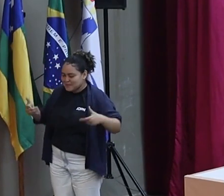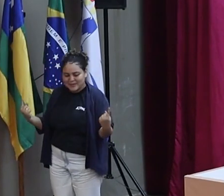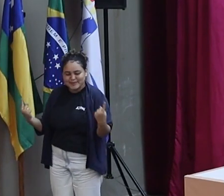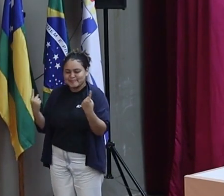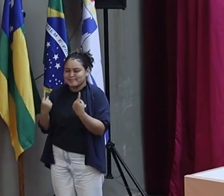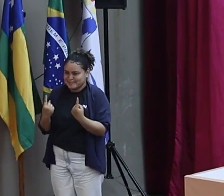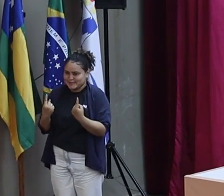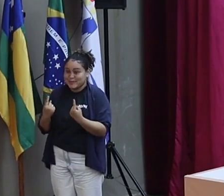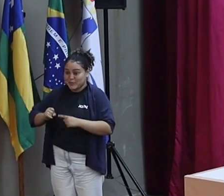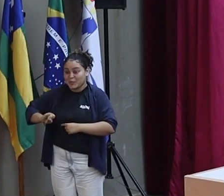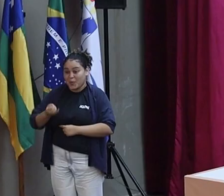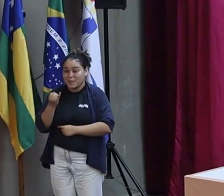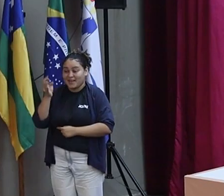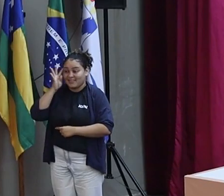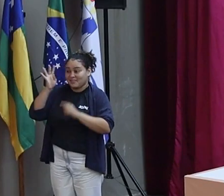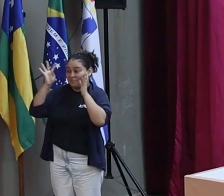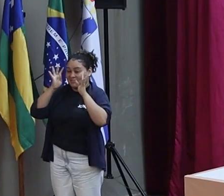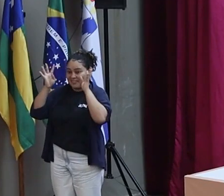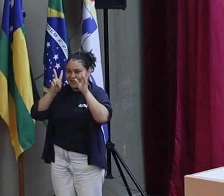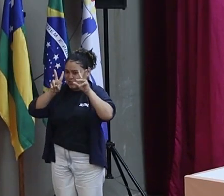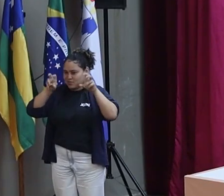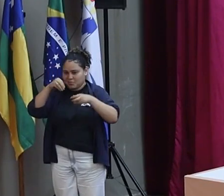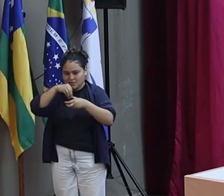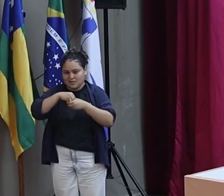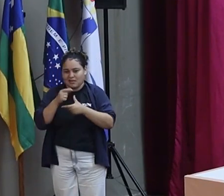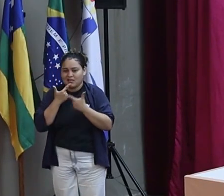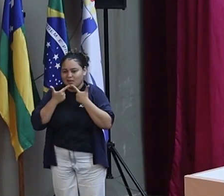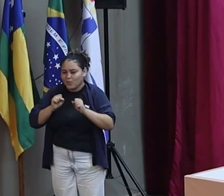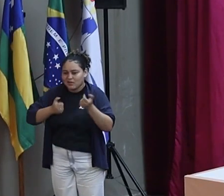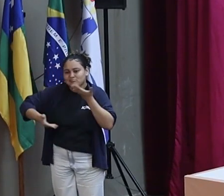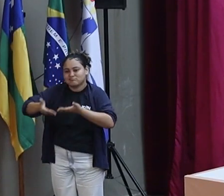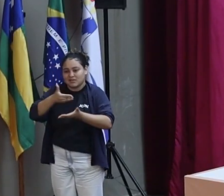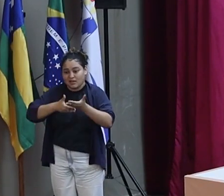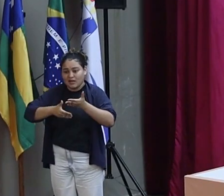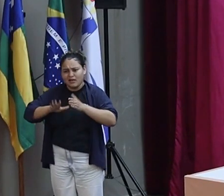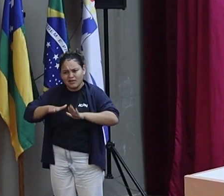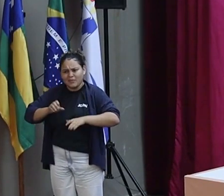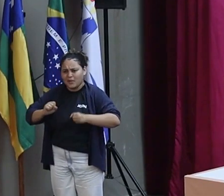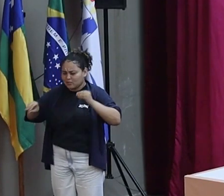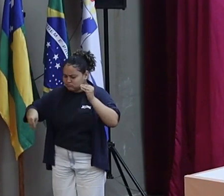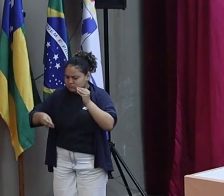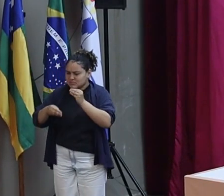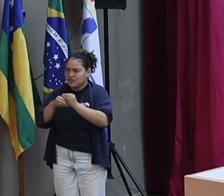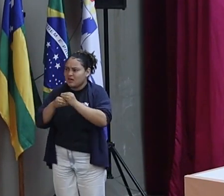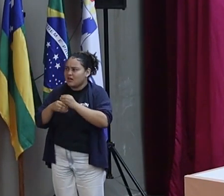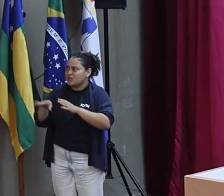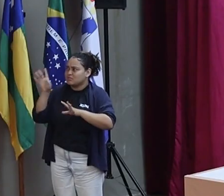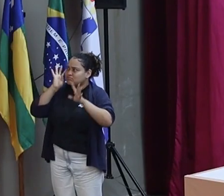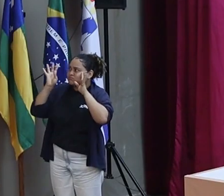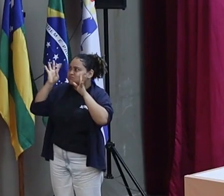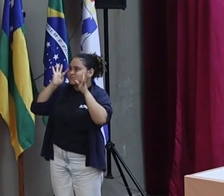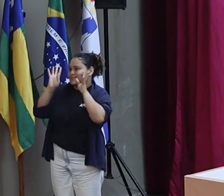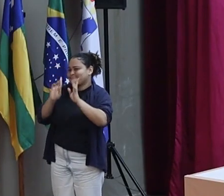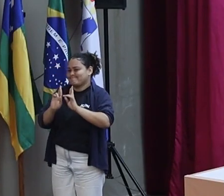oportunidade de refletirmos a respeito da linguística aplicada, que muitas vezes vem acompanhada de uma reflexão epistêmica, mas